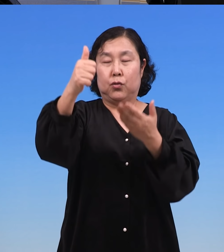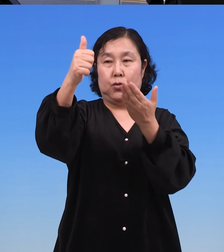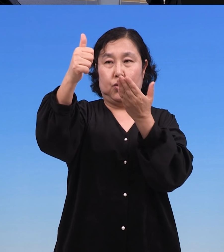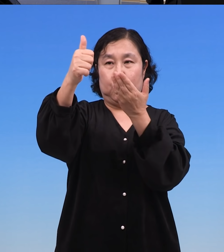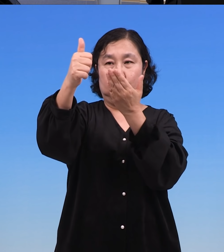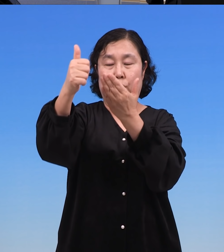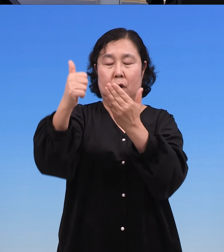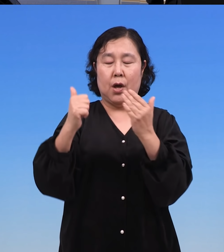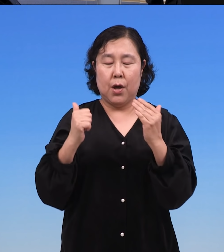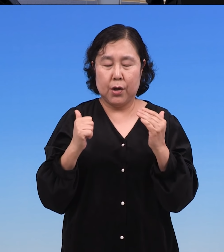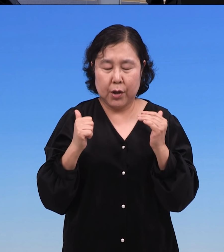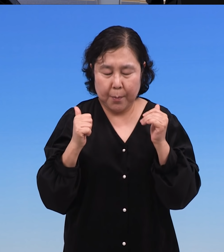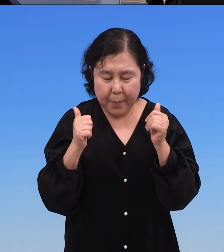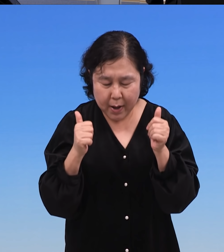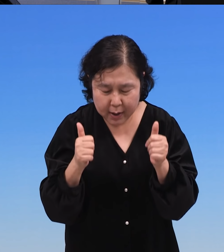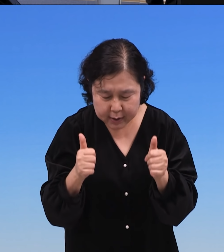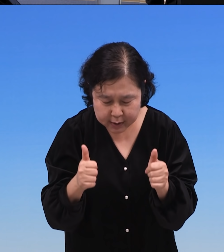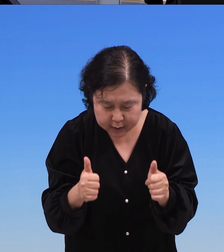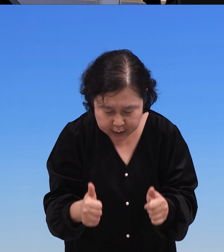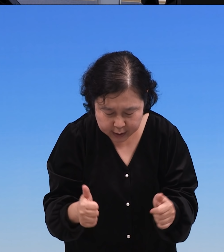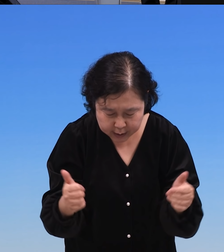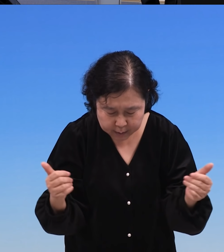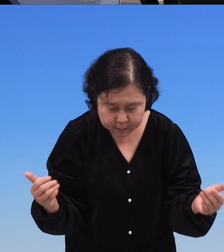주께 경배 드립니다.